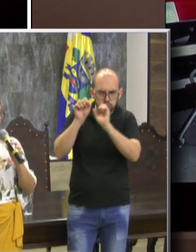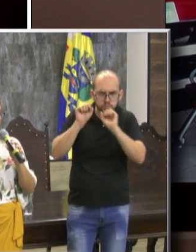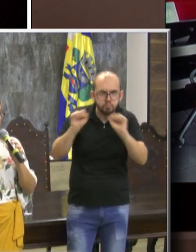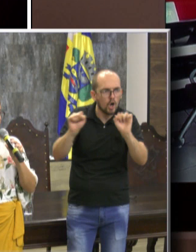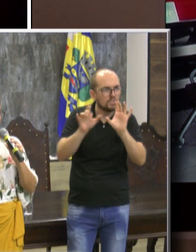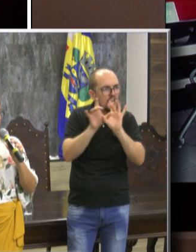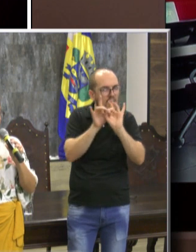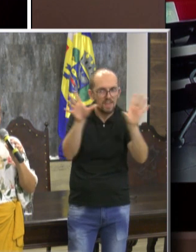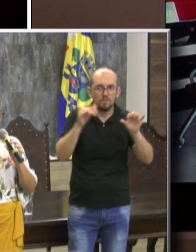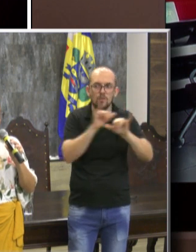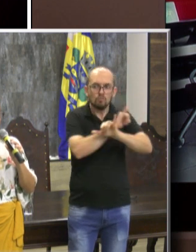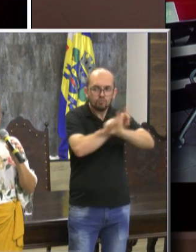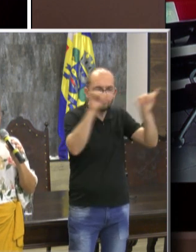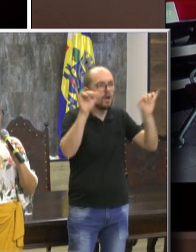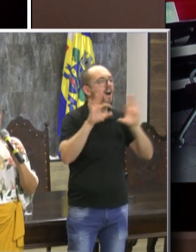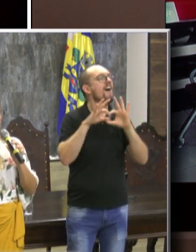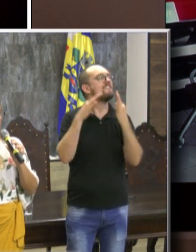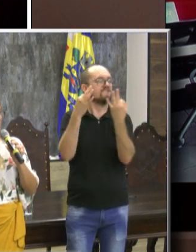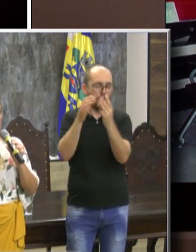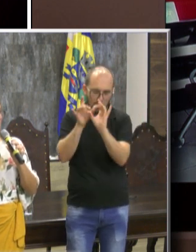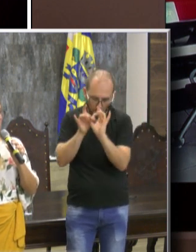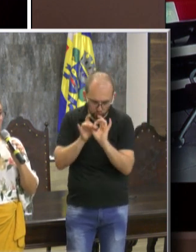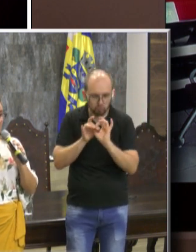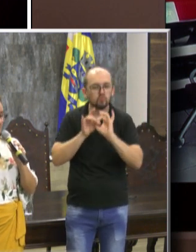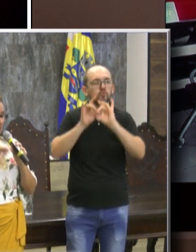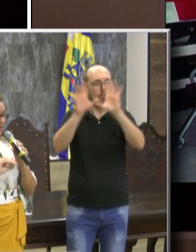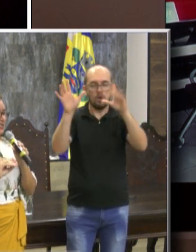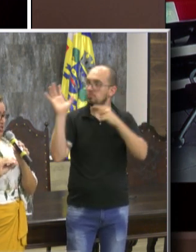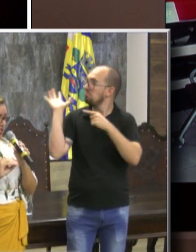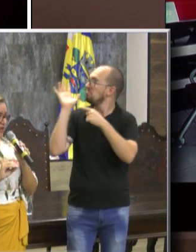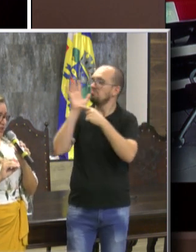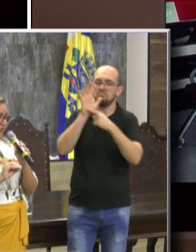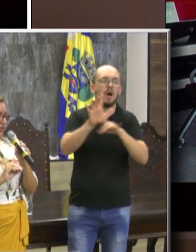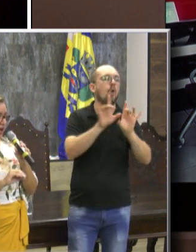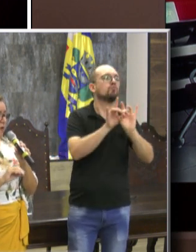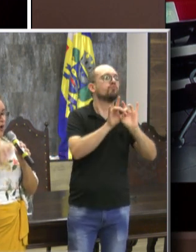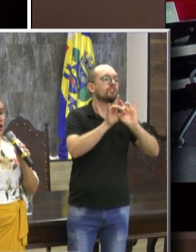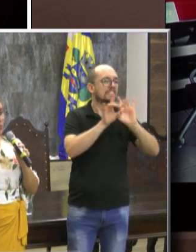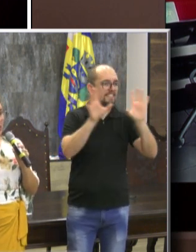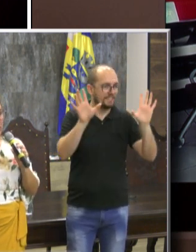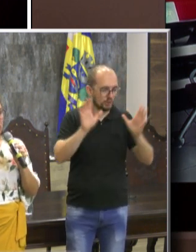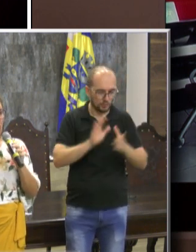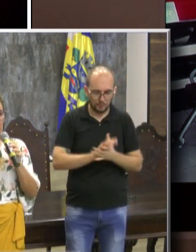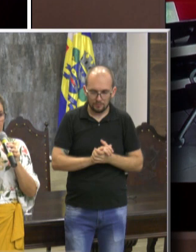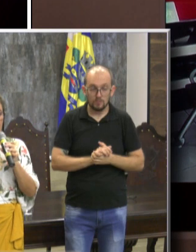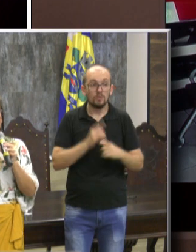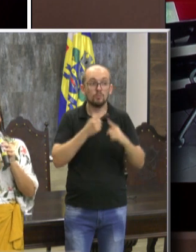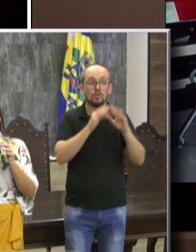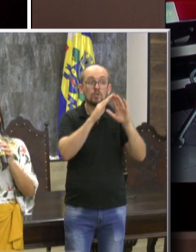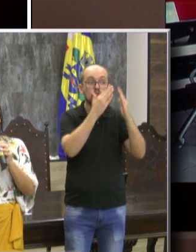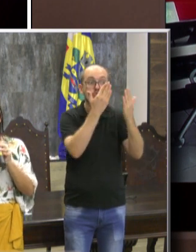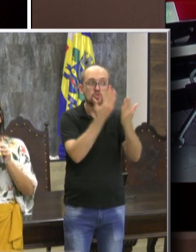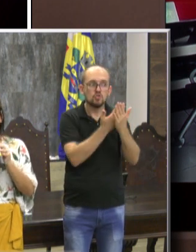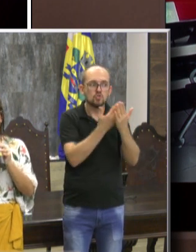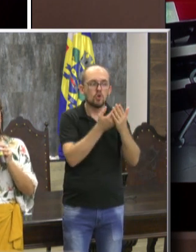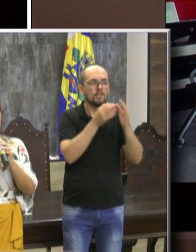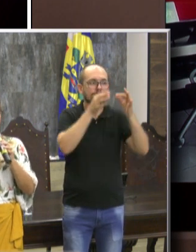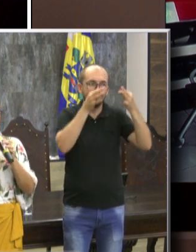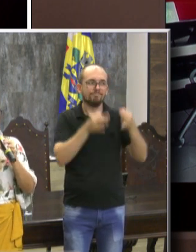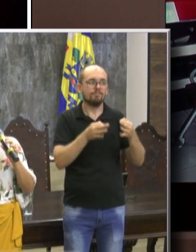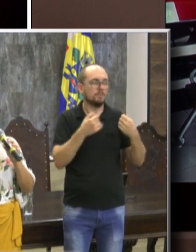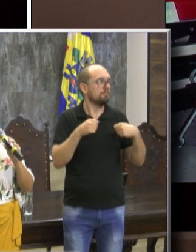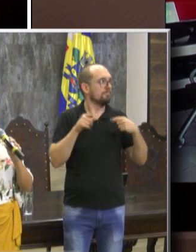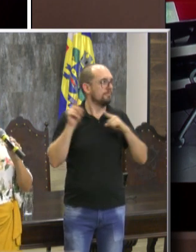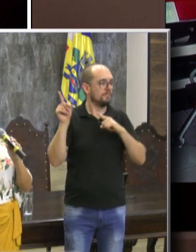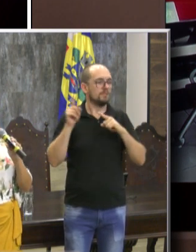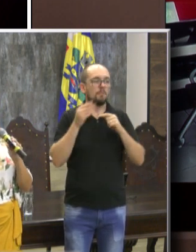fotos, tá? A família autorizou, tanto ele como as fotos das crianças, que a gente vai ver no final, porque a escola tem muito cuidado em relação a isso.